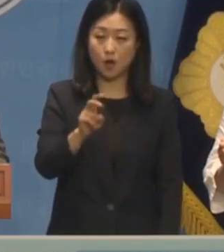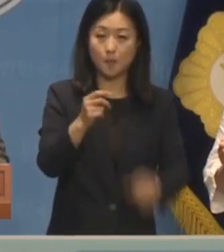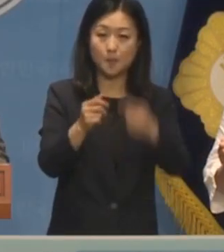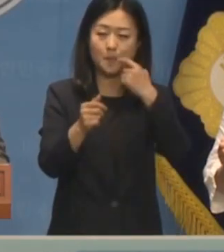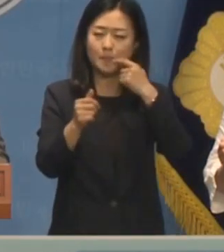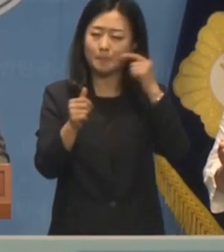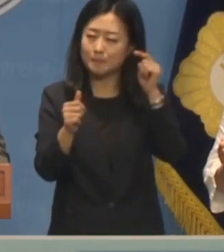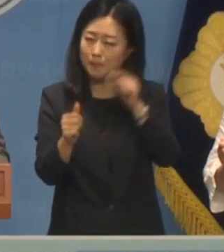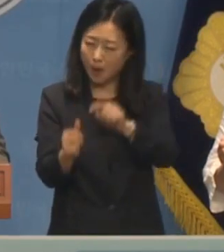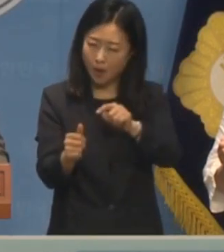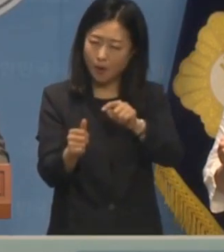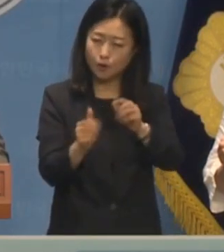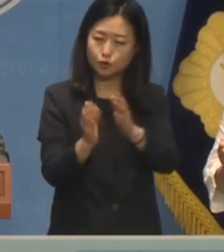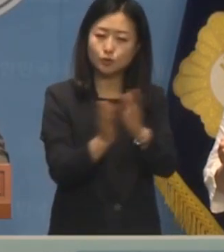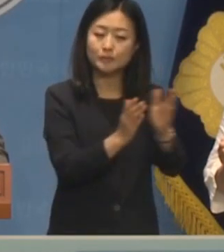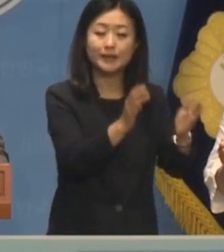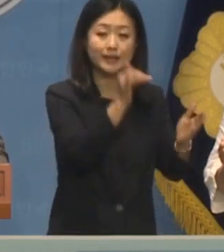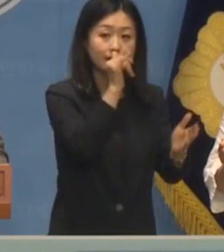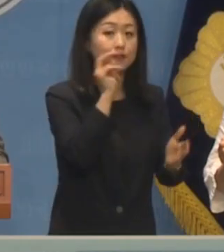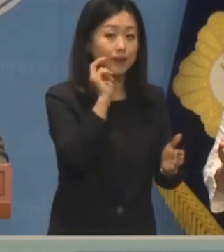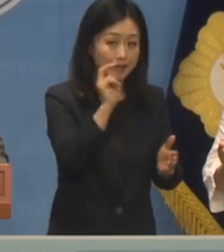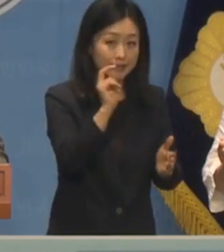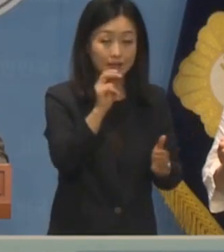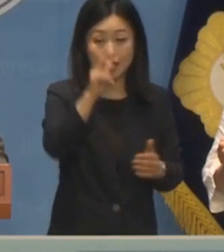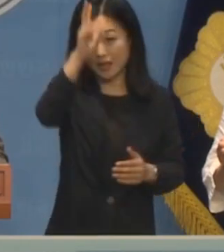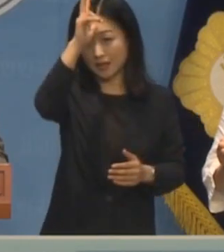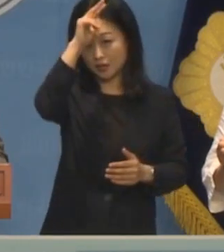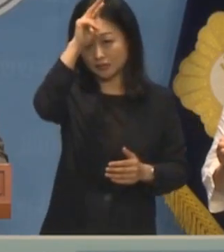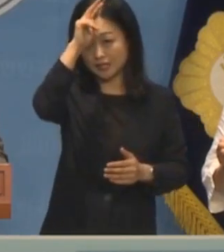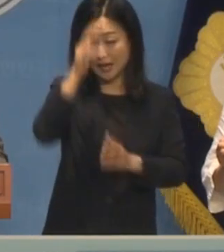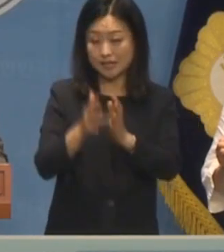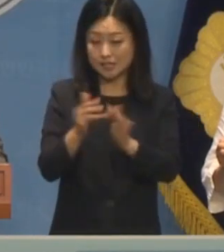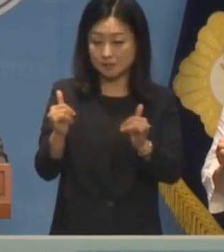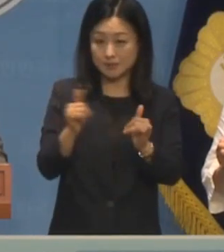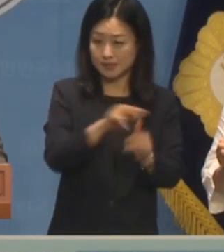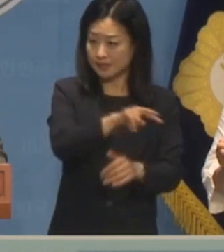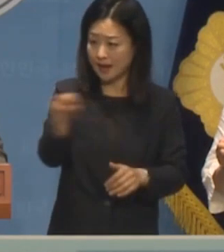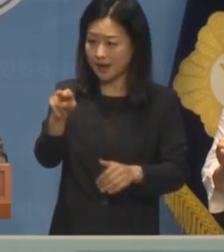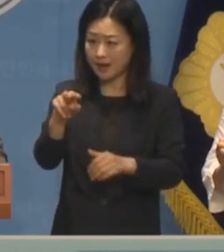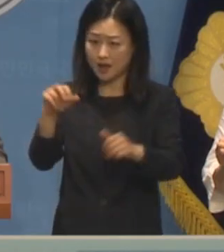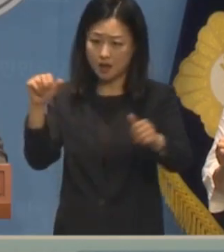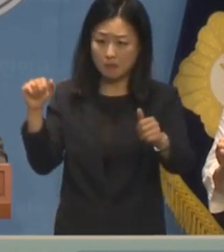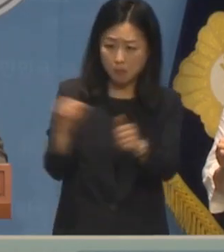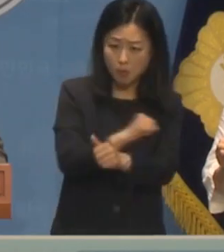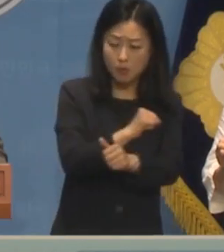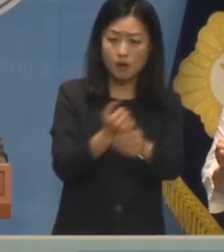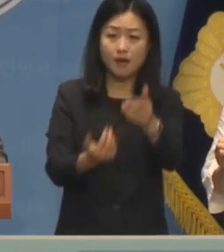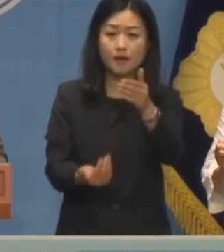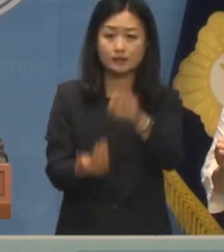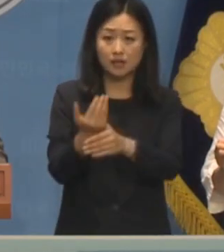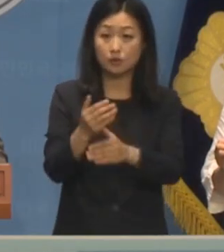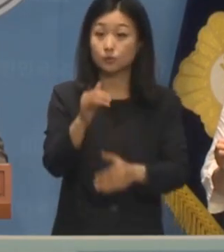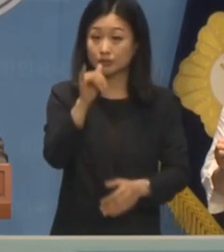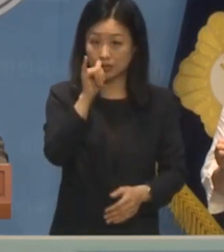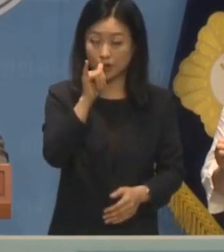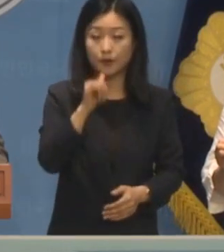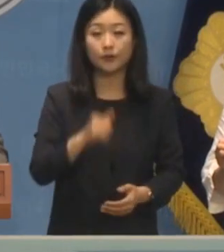보여집니다. 실제 현장에서는 이미 경찰이 시민들을 향해 폭력을 행사하는 지경에까지